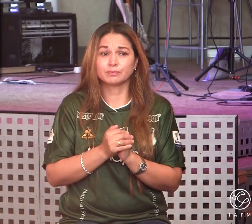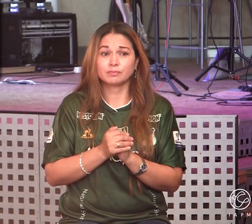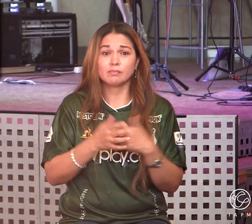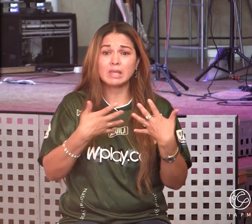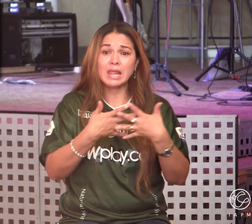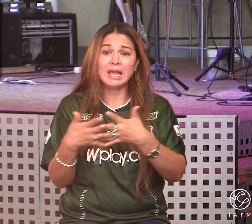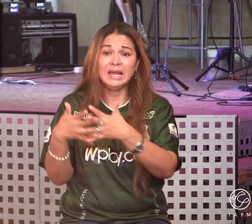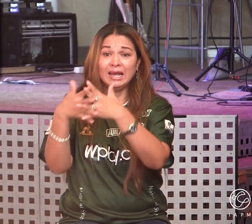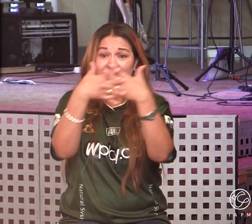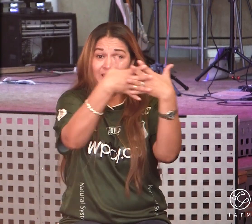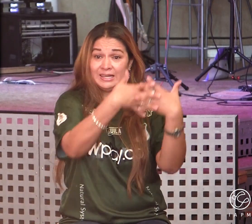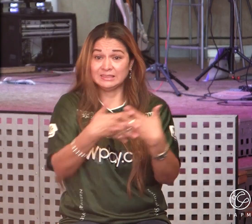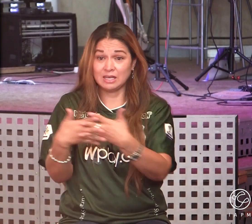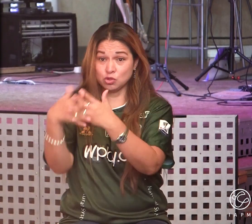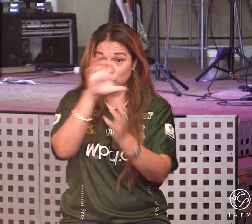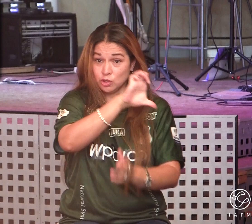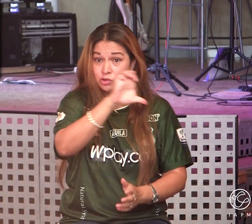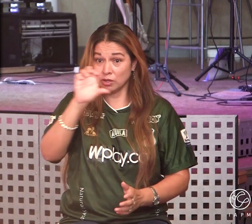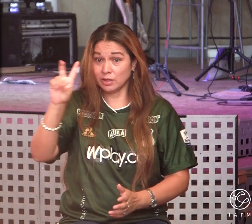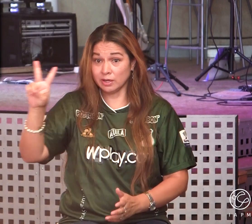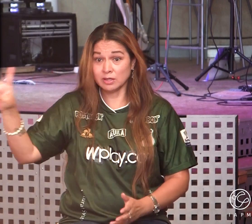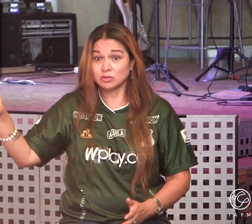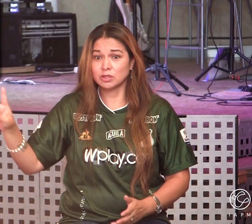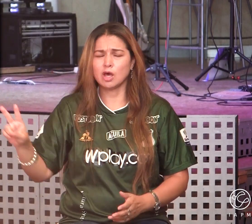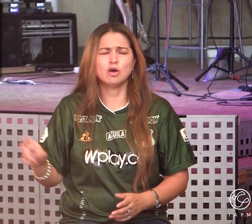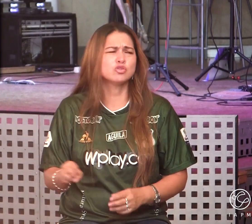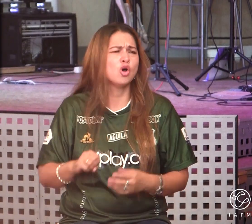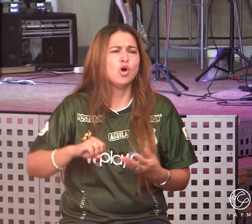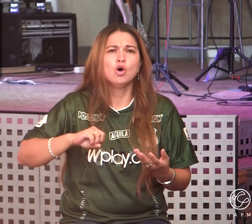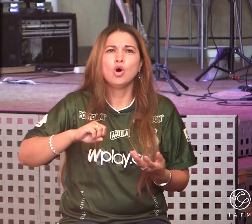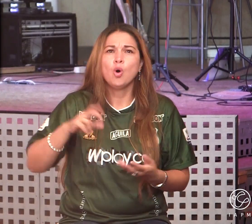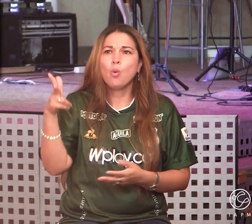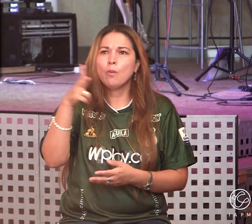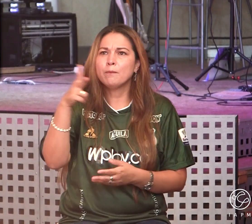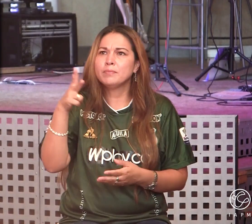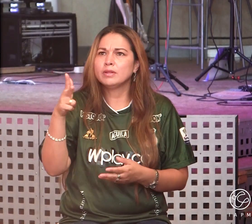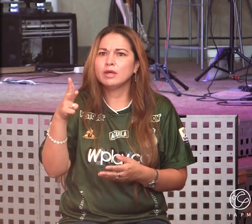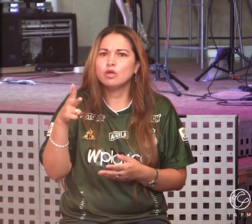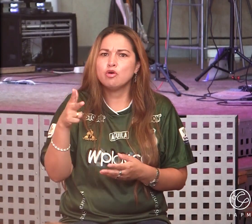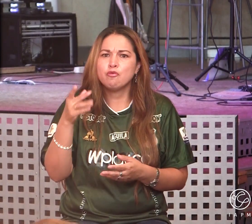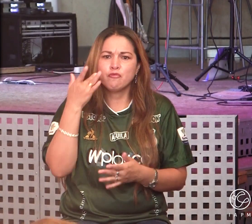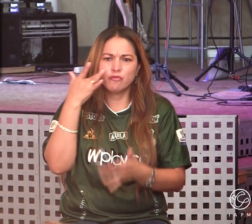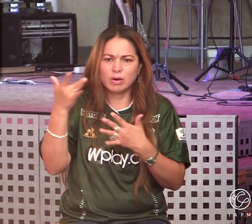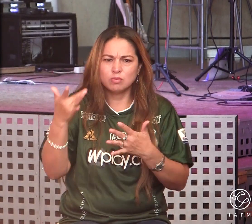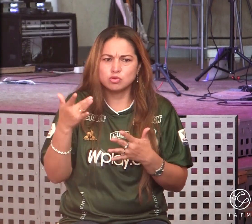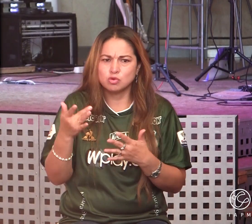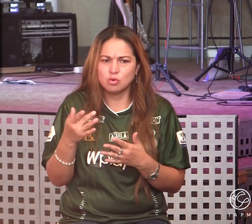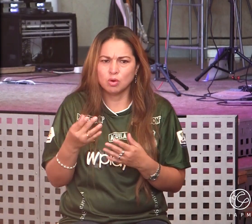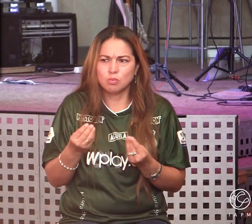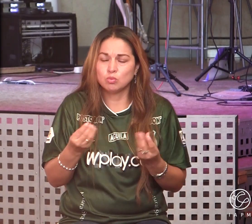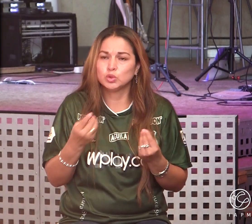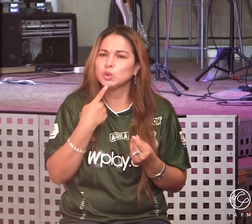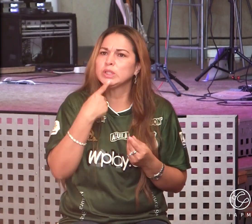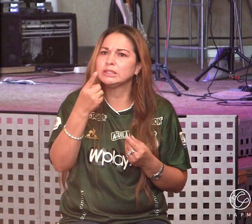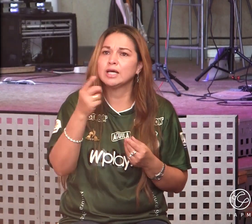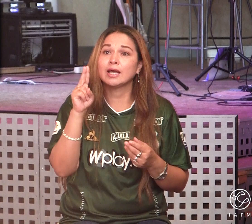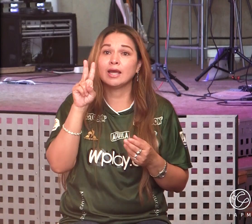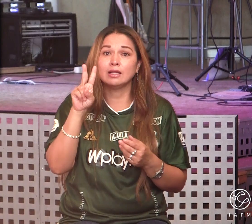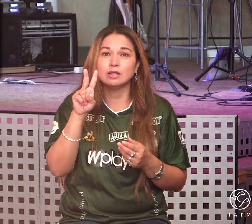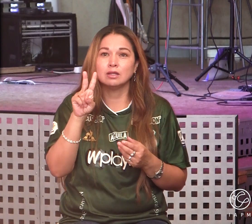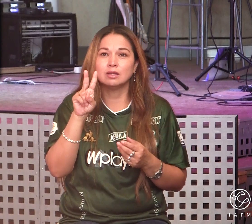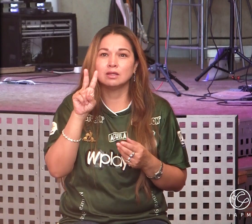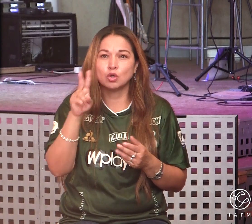dice ahora, se hizo viral un video de un pastor, se hizo muy famoso, porque dijo que en septiembre de 2020 Jesús